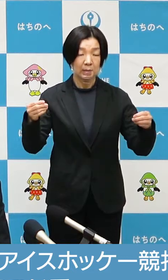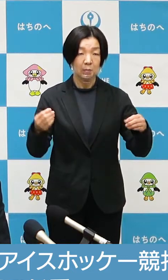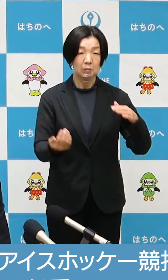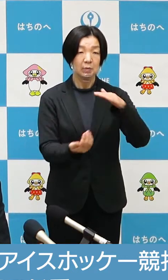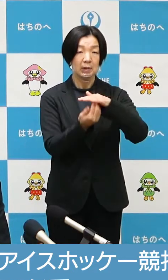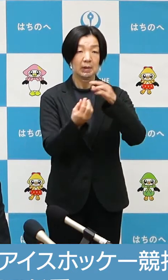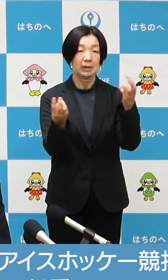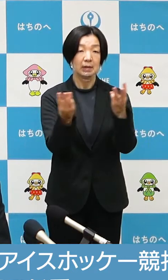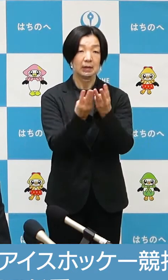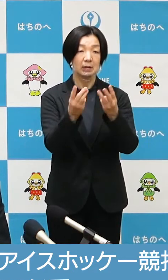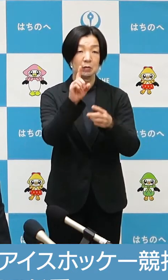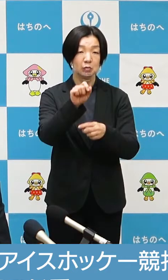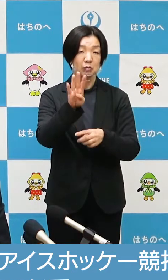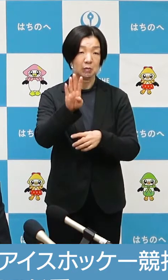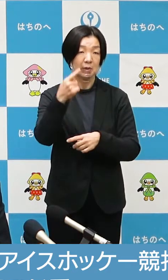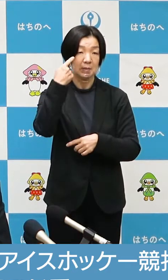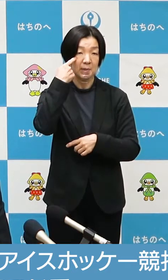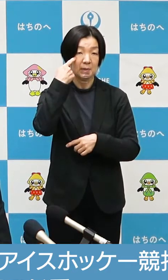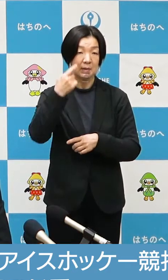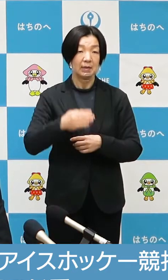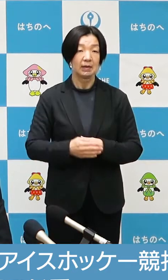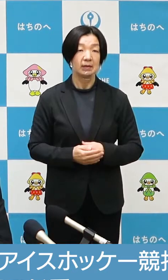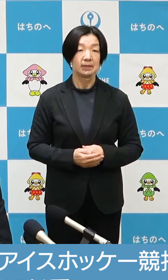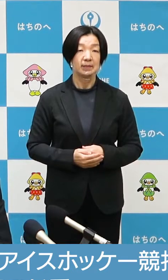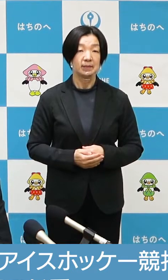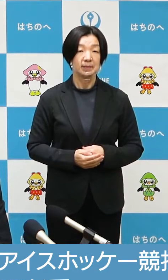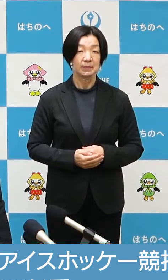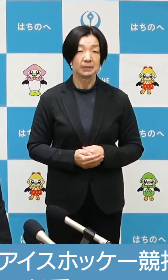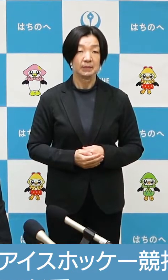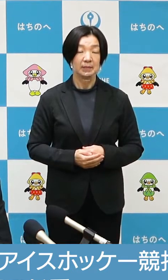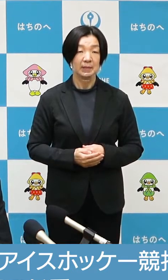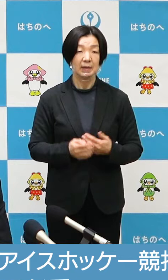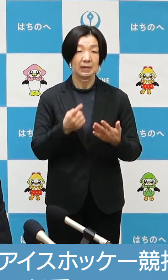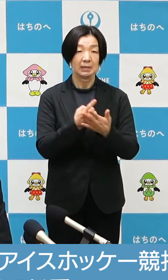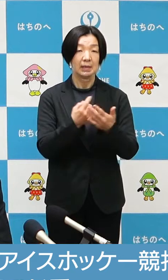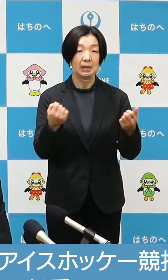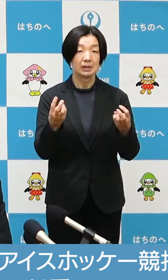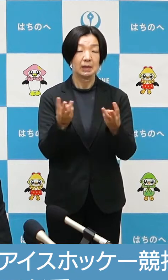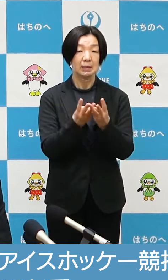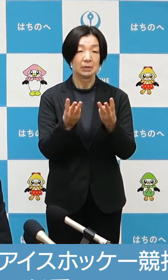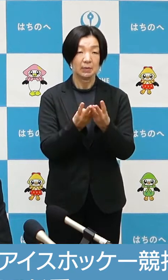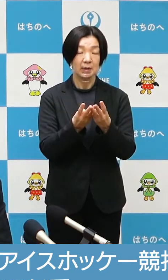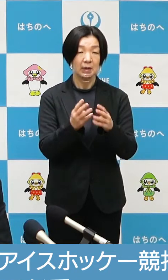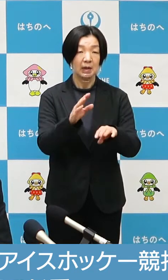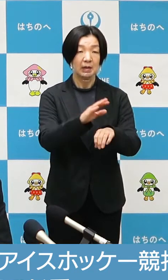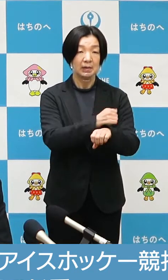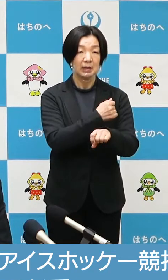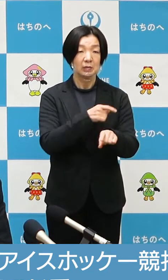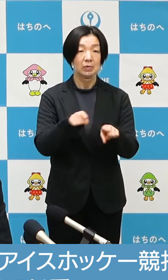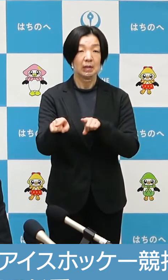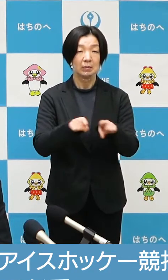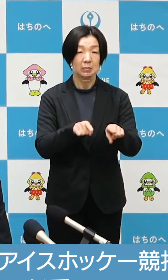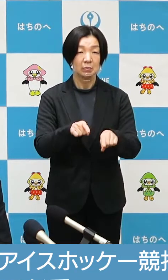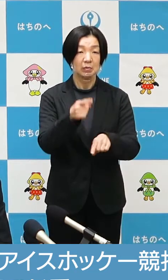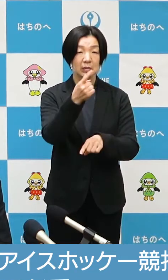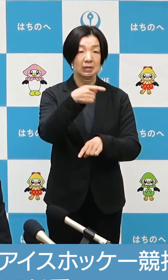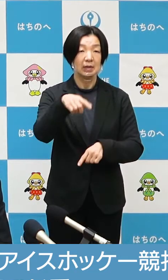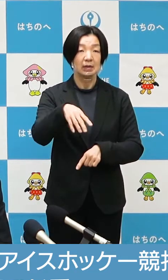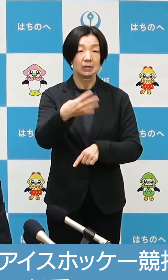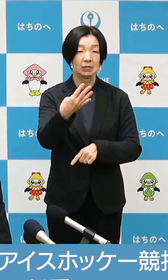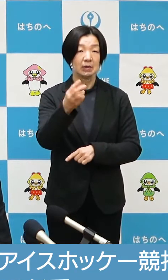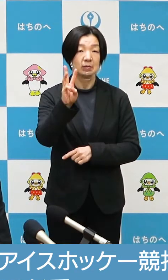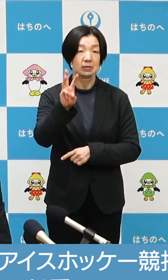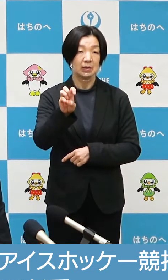14回目となるものであります参加人員は先週監督が約